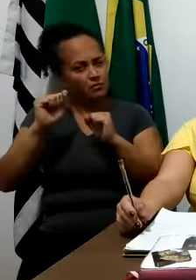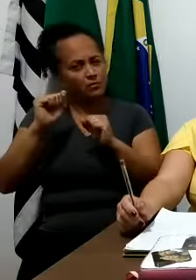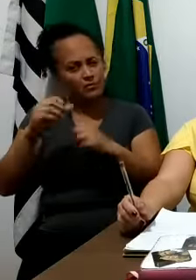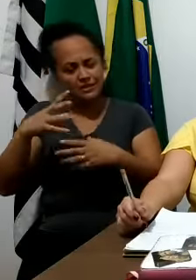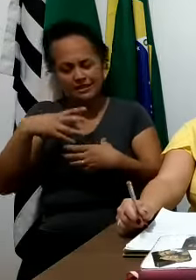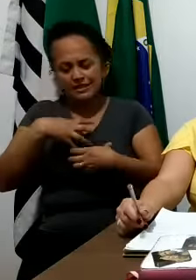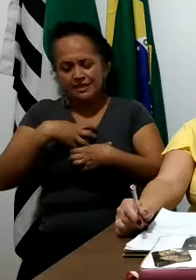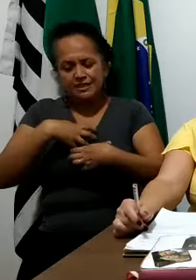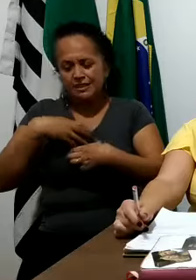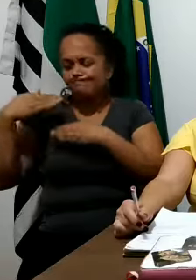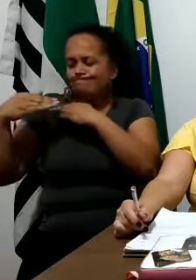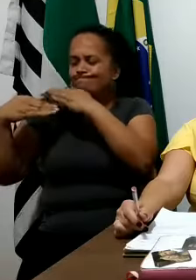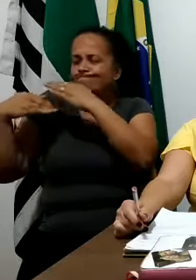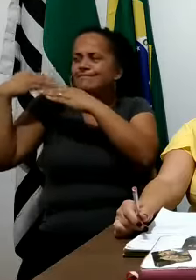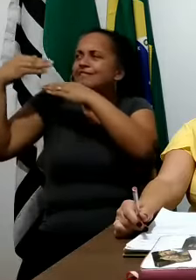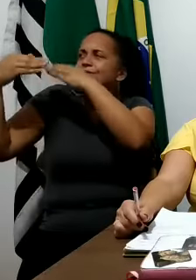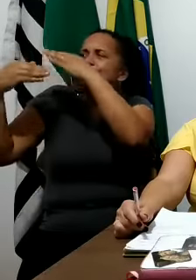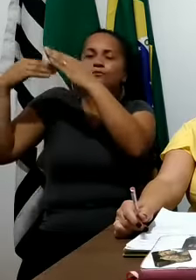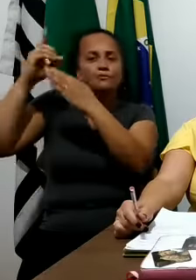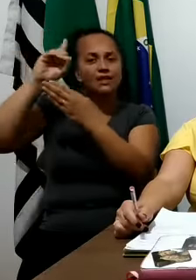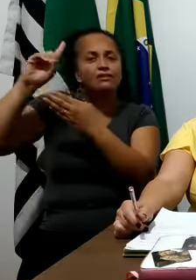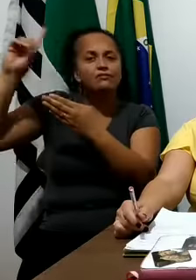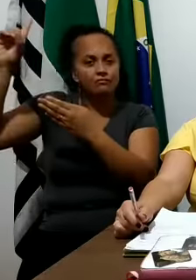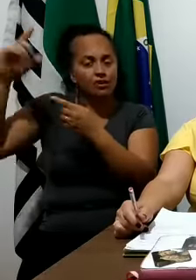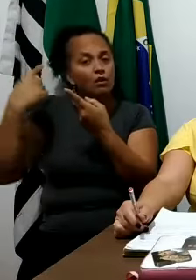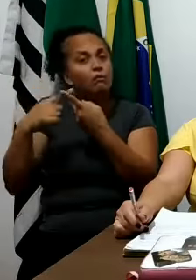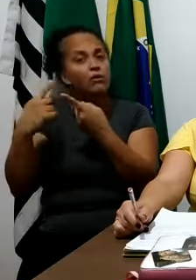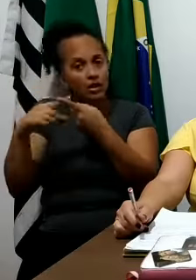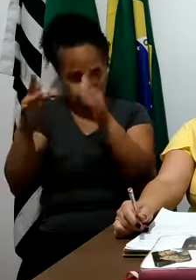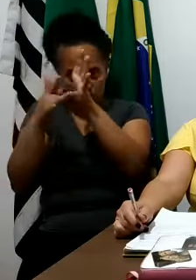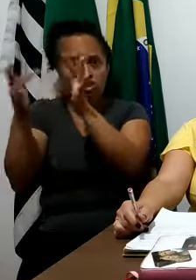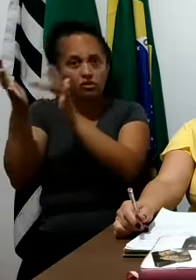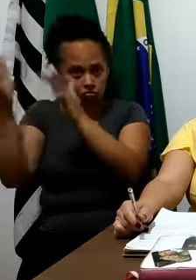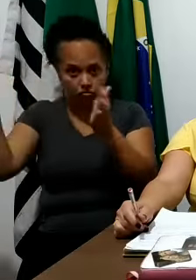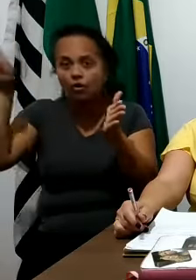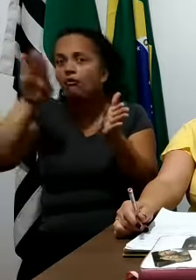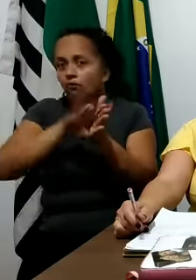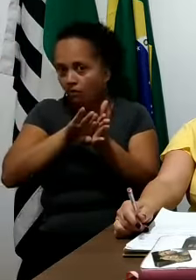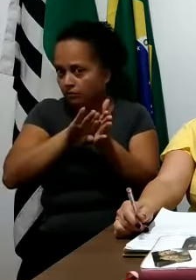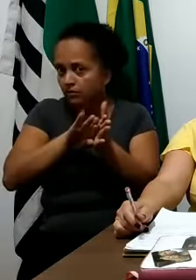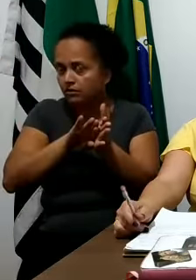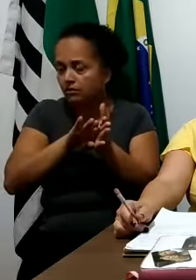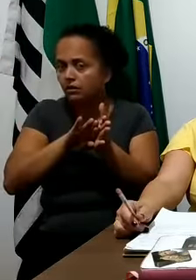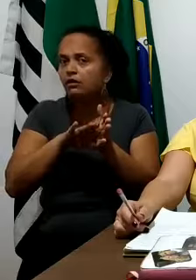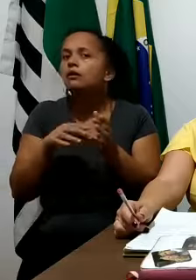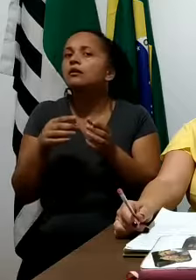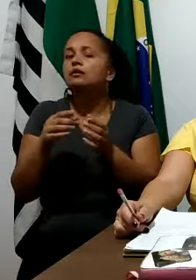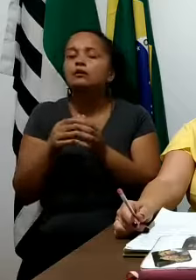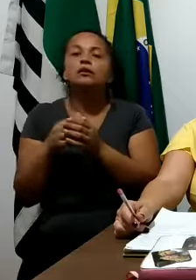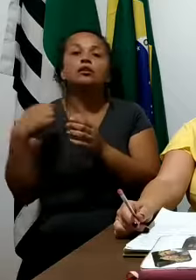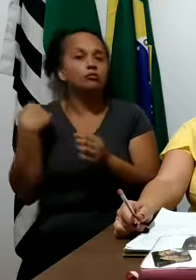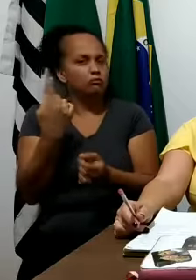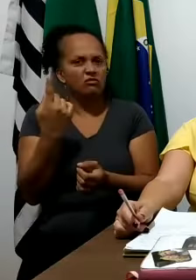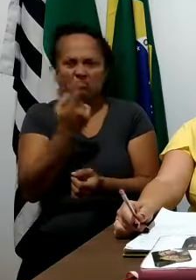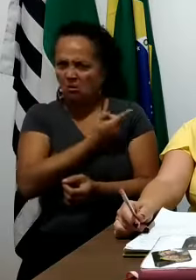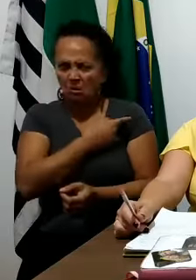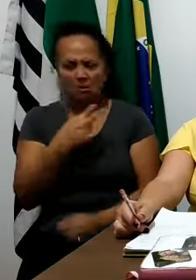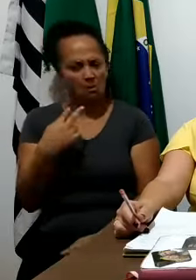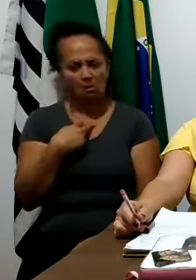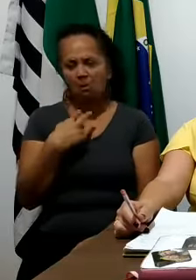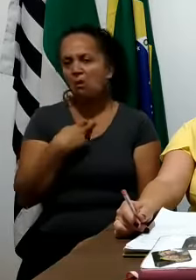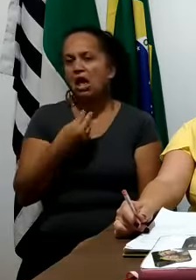né? Porque Jesus está aí, está voltando. Jesus está voltando e a gente não pode mais viver como a gente vivia antes, sabe?